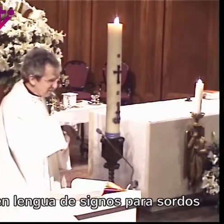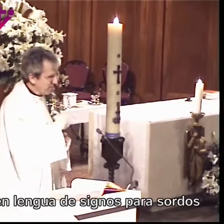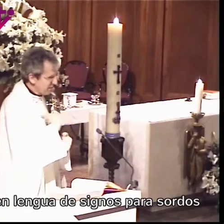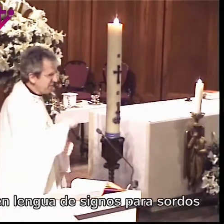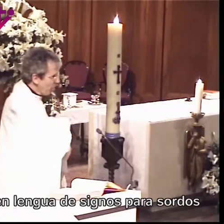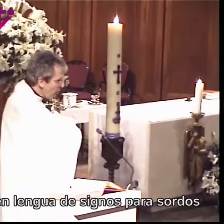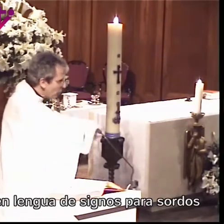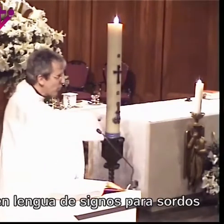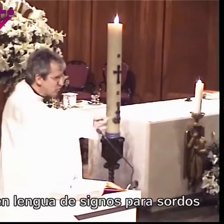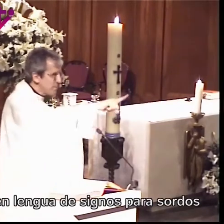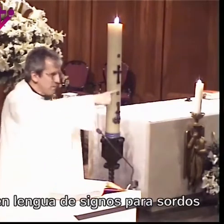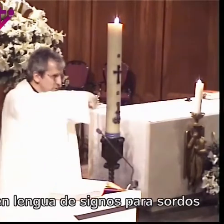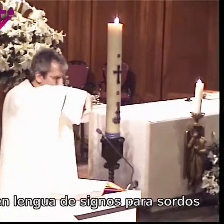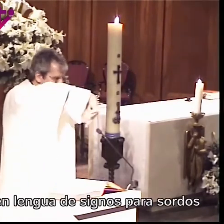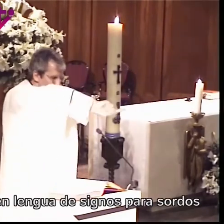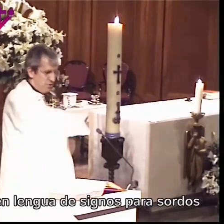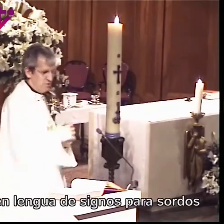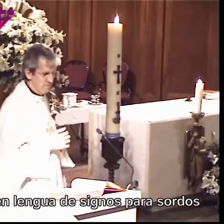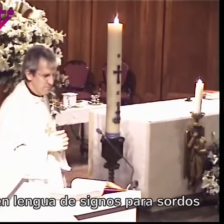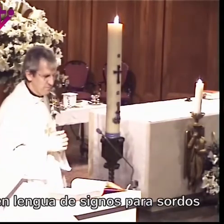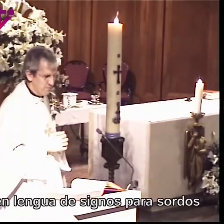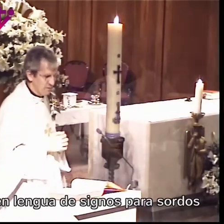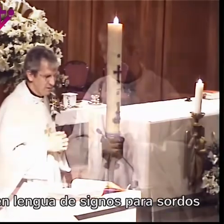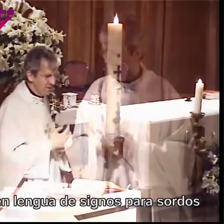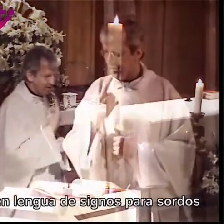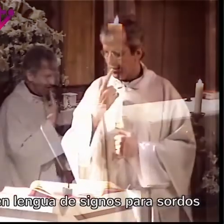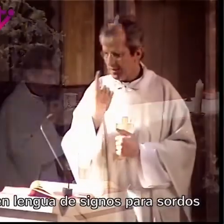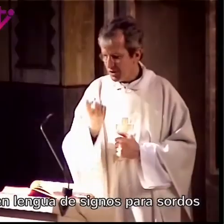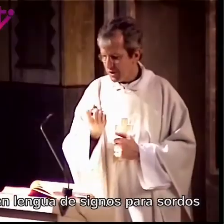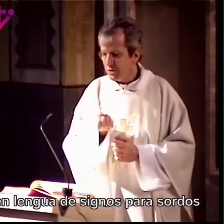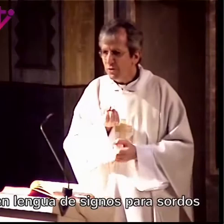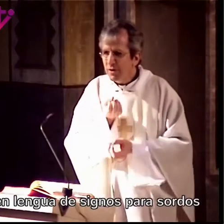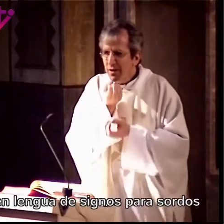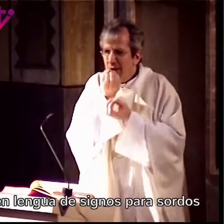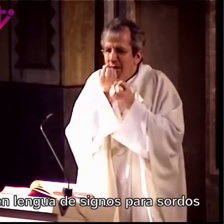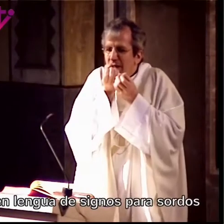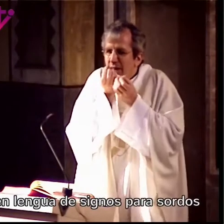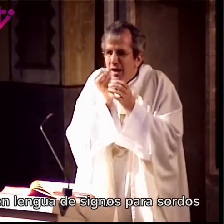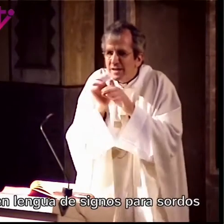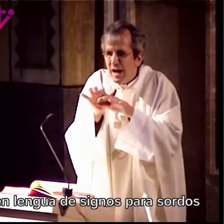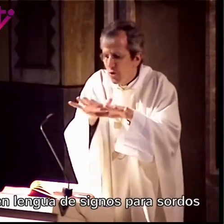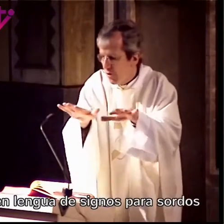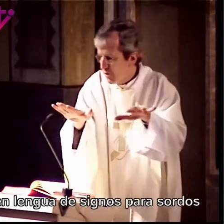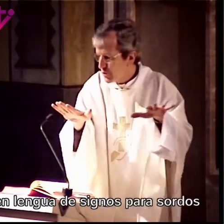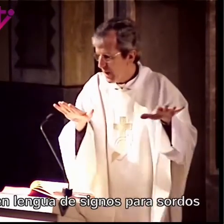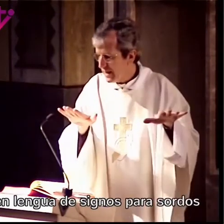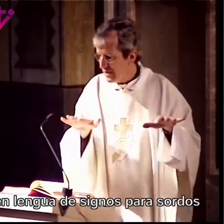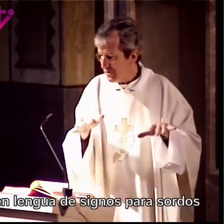también os envío yo. Y dicho esto, exhaló su aliento